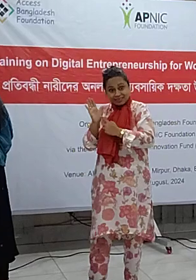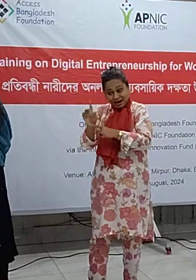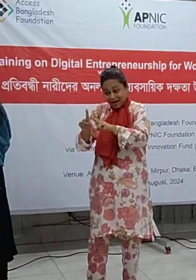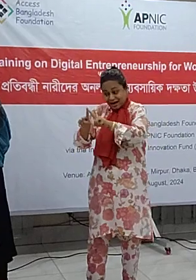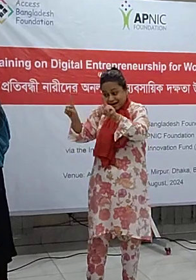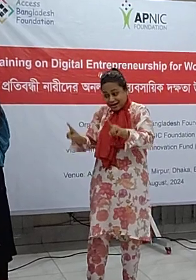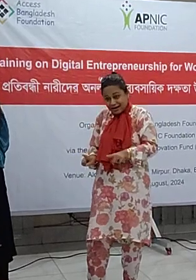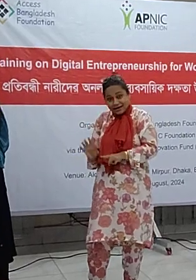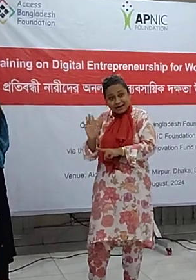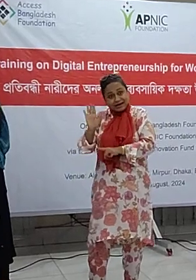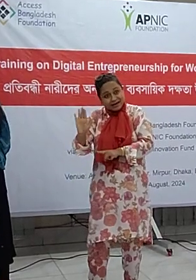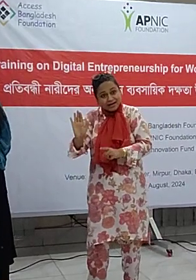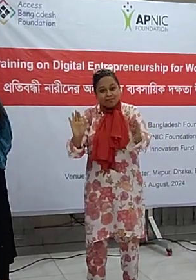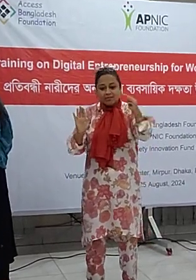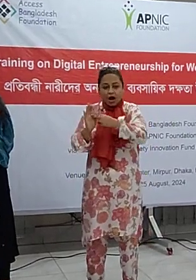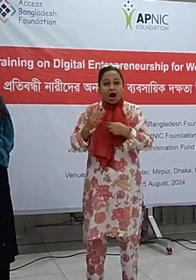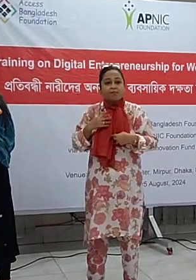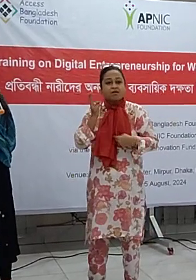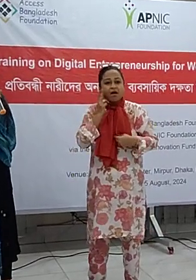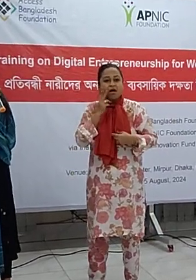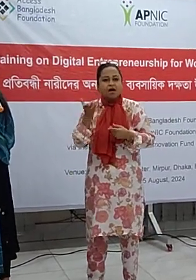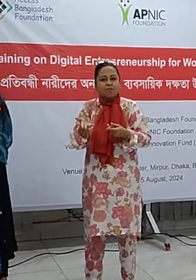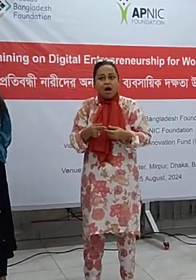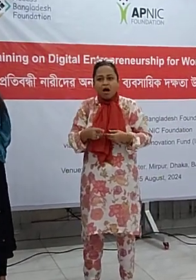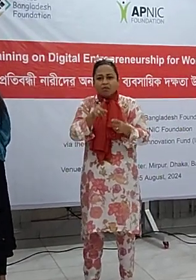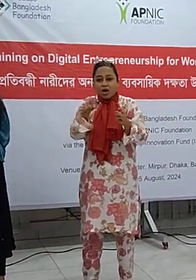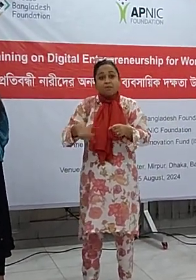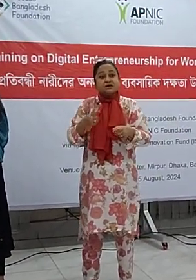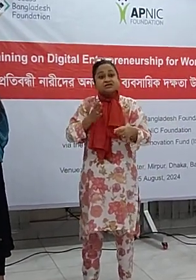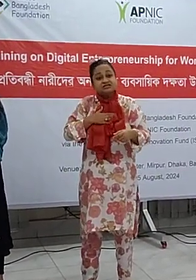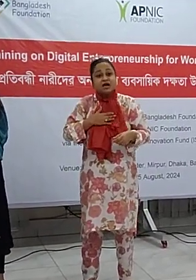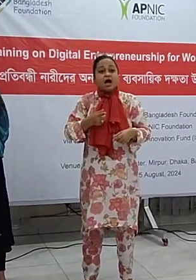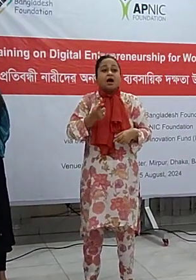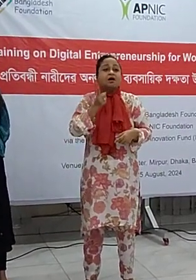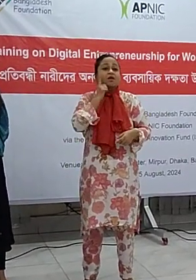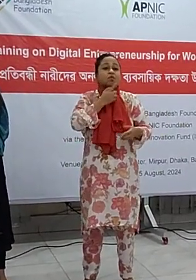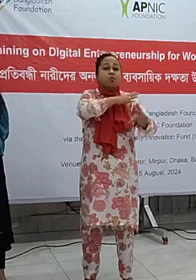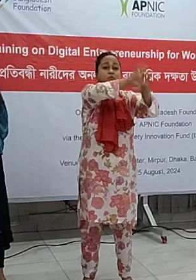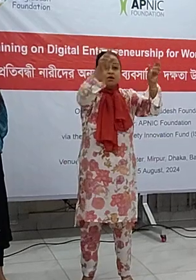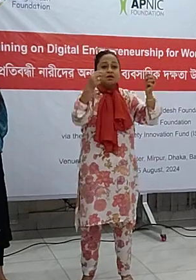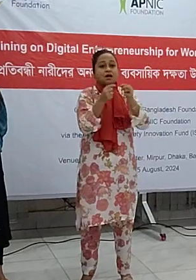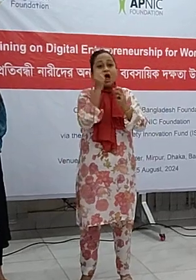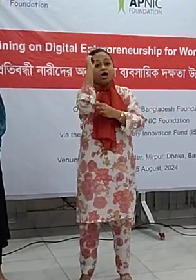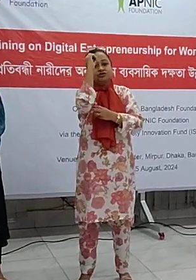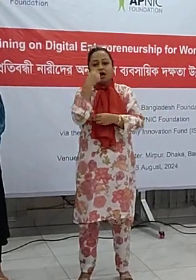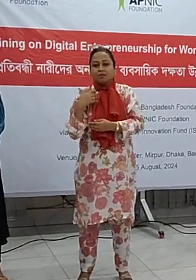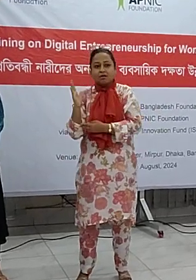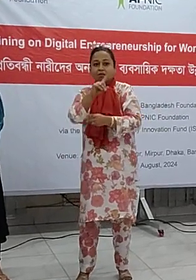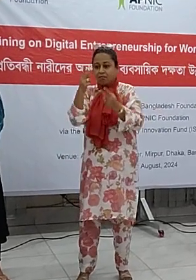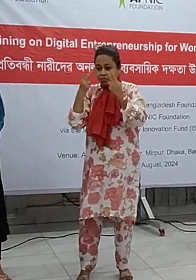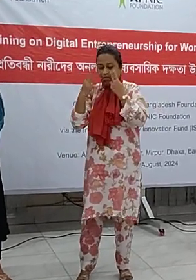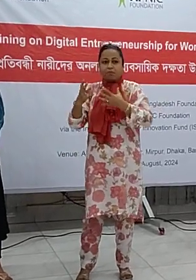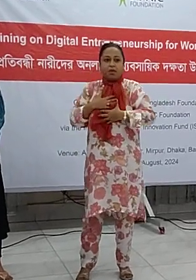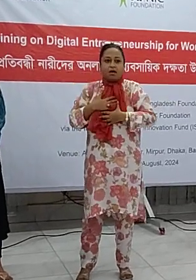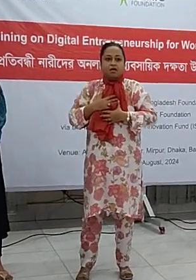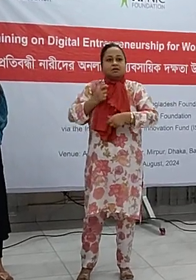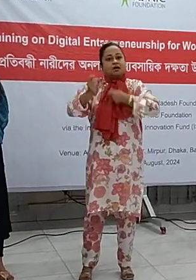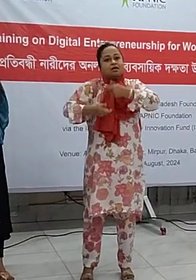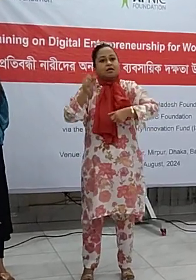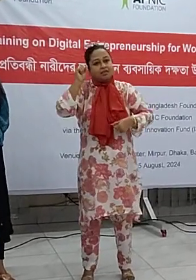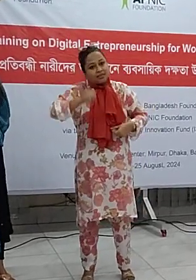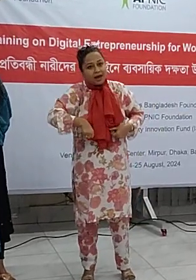আমাদের মতো হচ্ছে আপনারাও অনেকে কাজ করছেন। তো আমরা বাস্তবন প্রতিবন্ধী ব্যক্তিরা হচ্ছে যে চাই যে আপনাদের